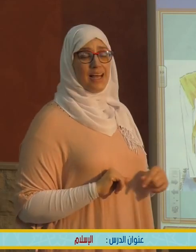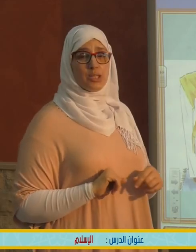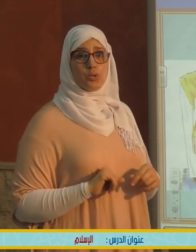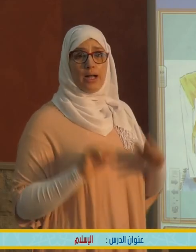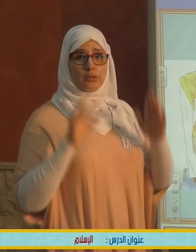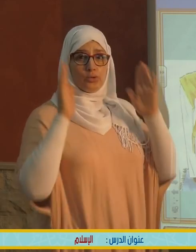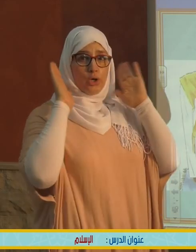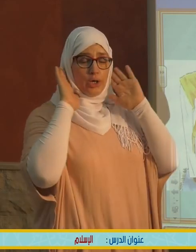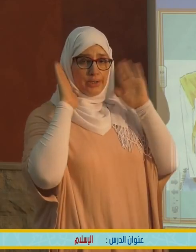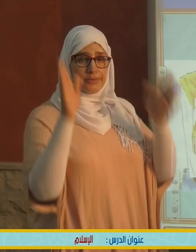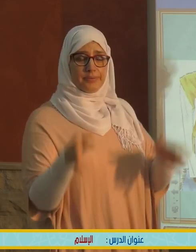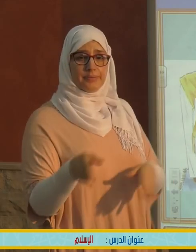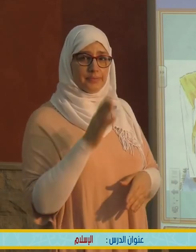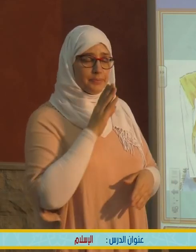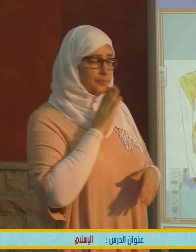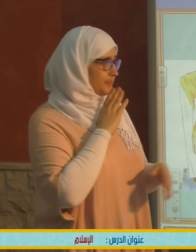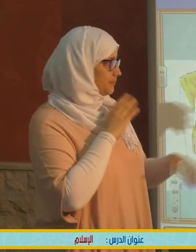صلاة الظهر